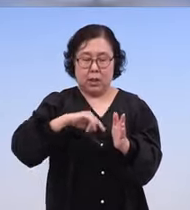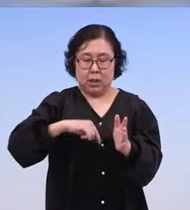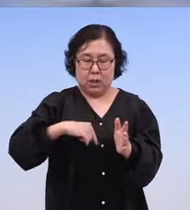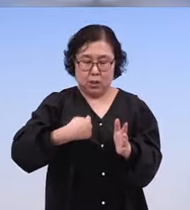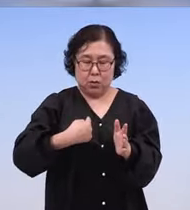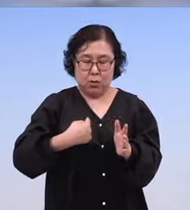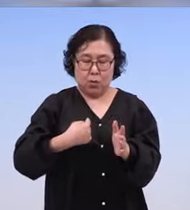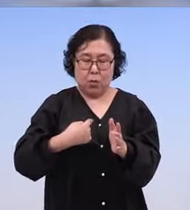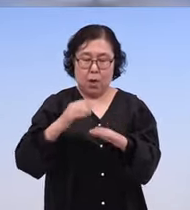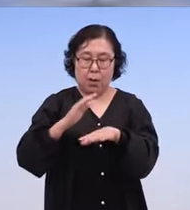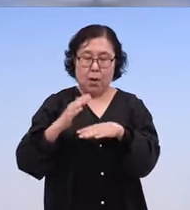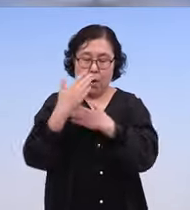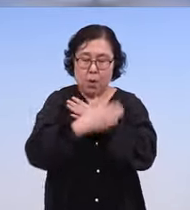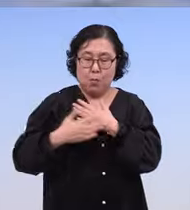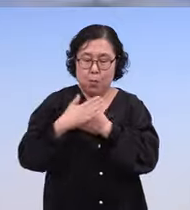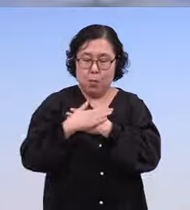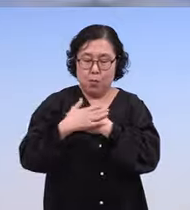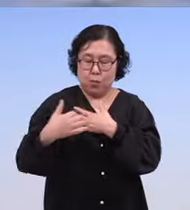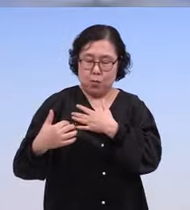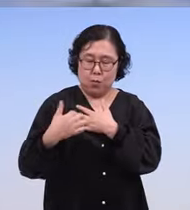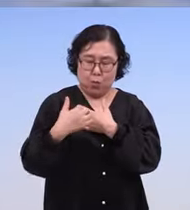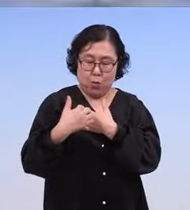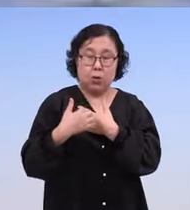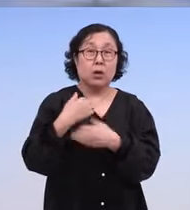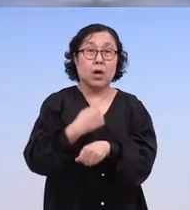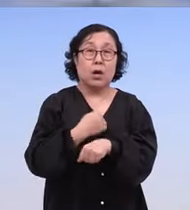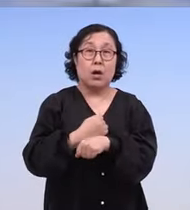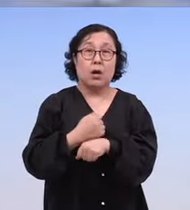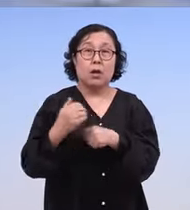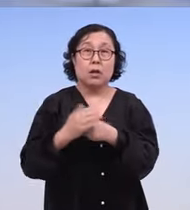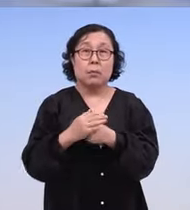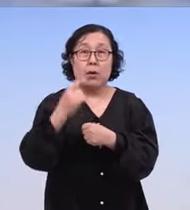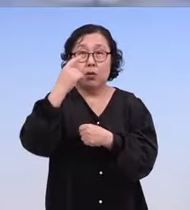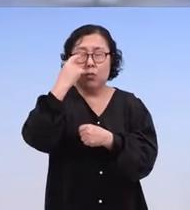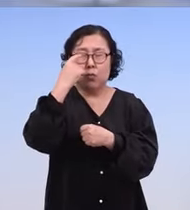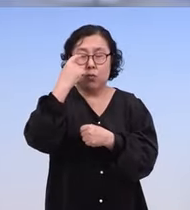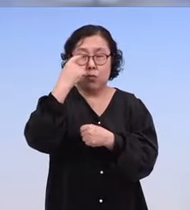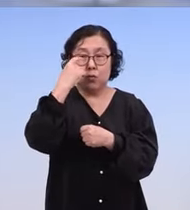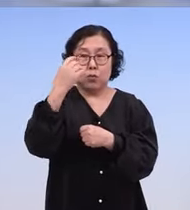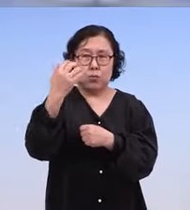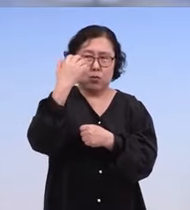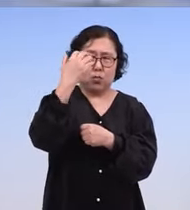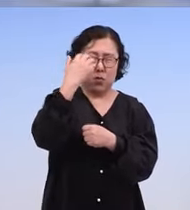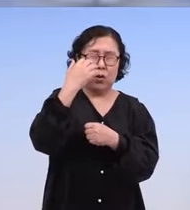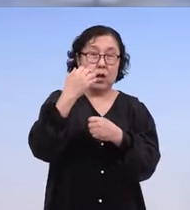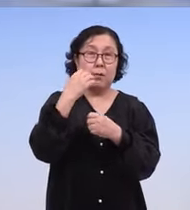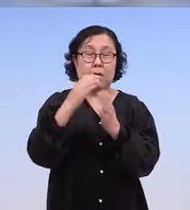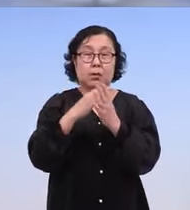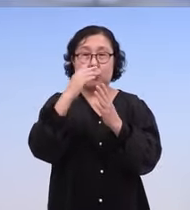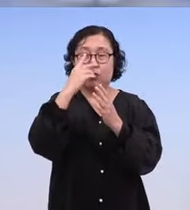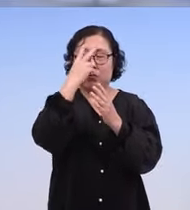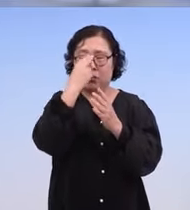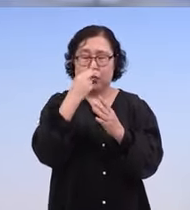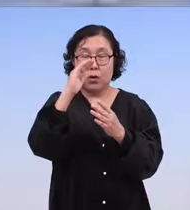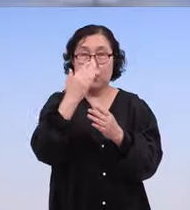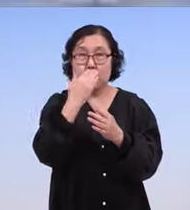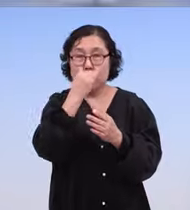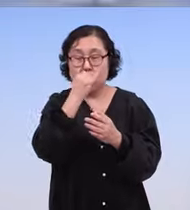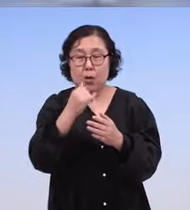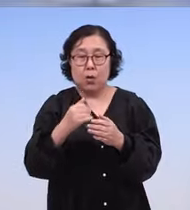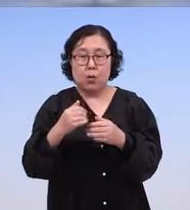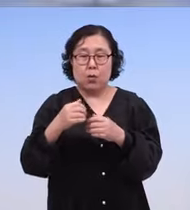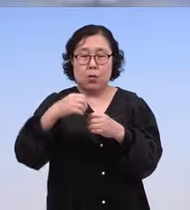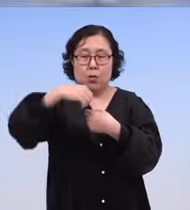인체를 공격하는 거예요. 그 이 안에서 이 루푸스가 눈을 공격하면 실명이 될 위험이 있고요,